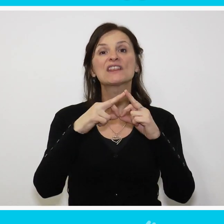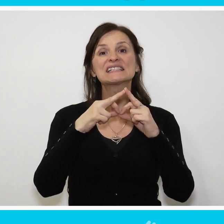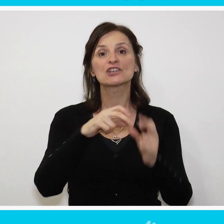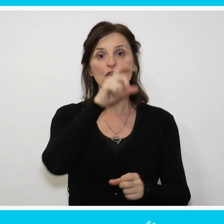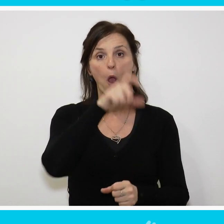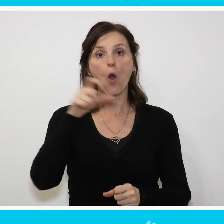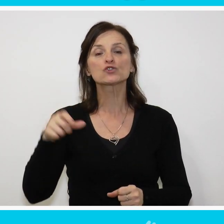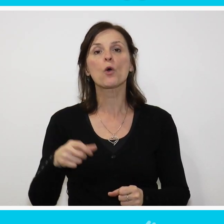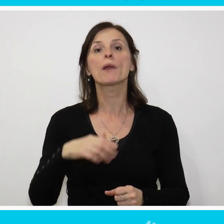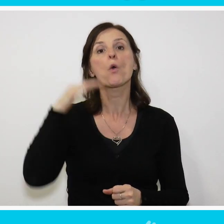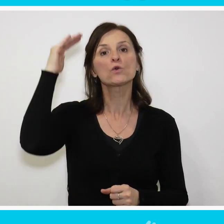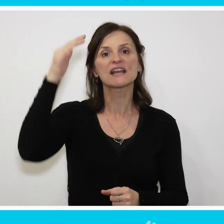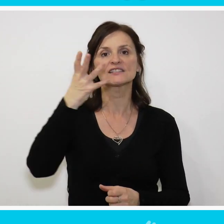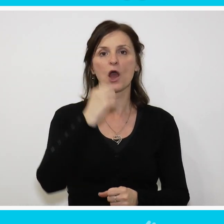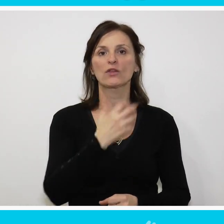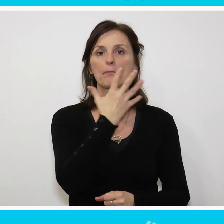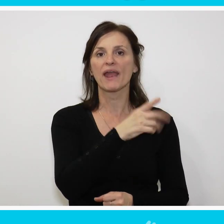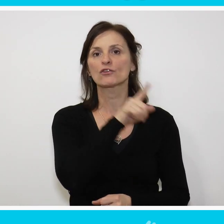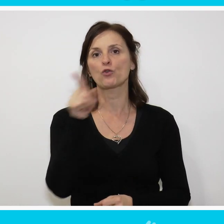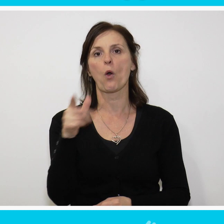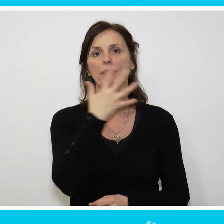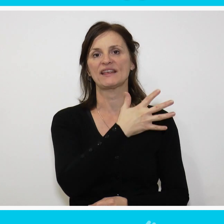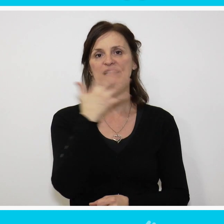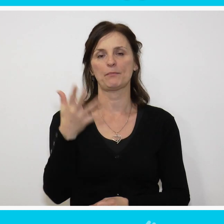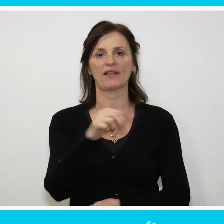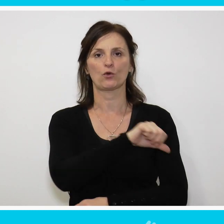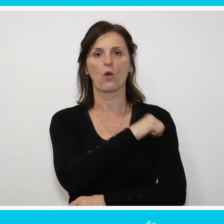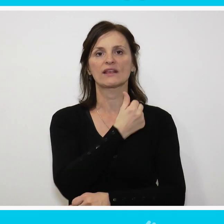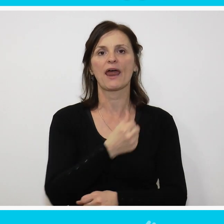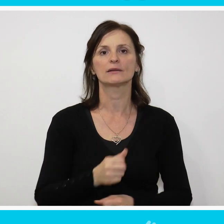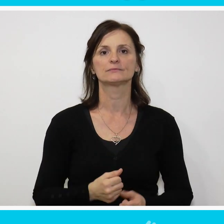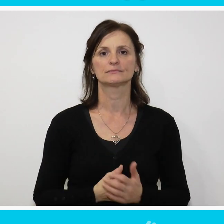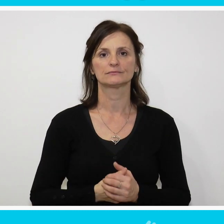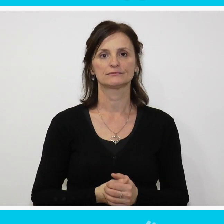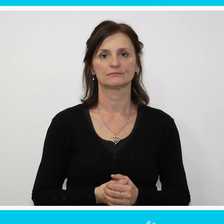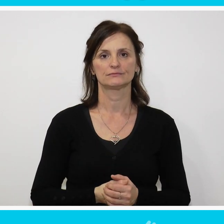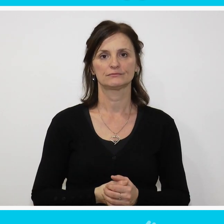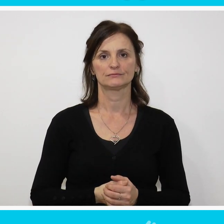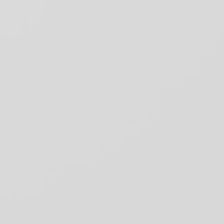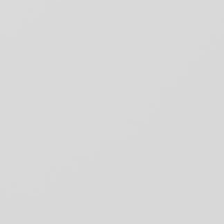autistične osobe uzrasta od 5 do 55 godina.